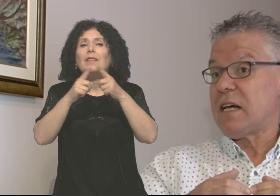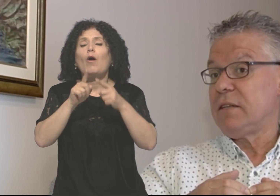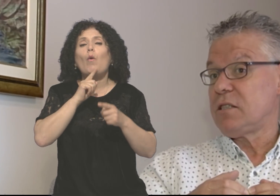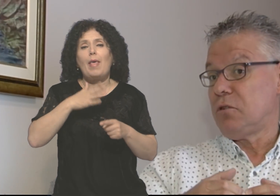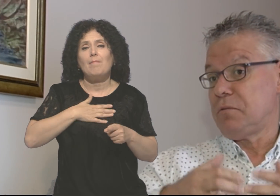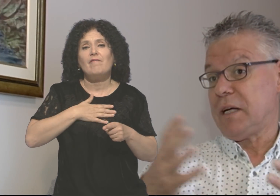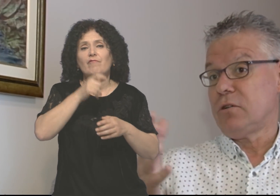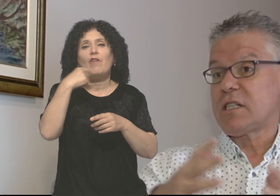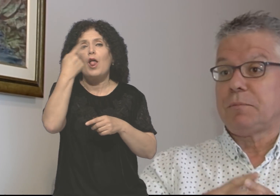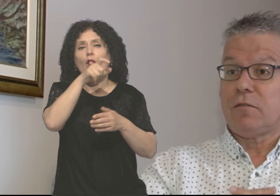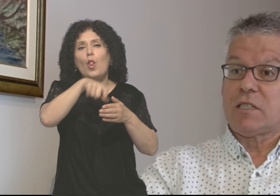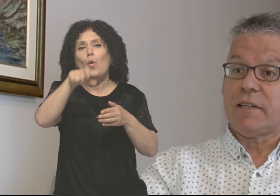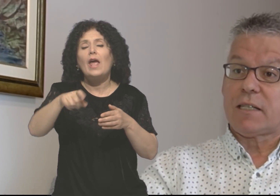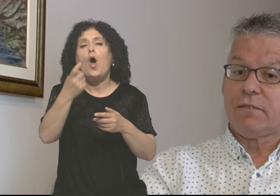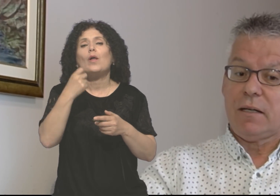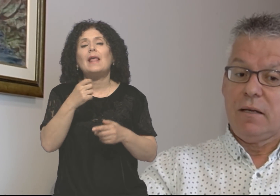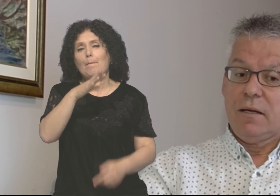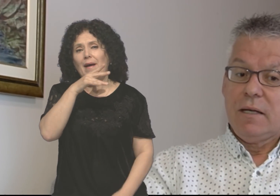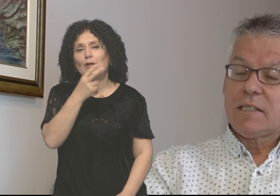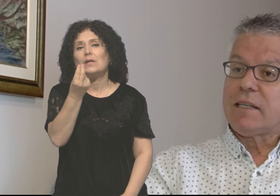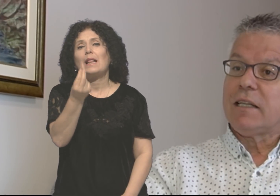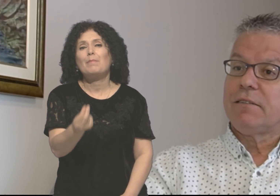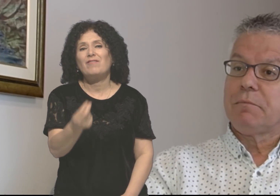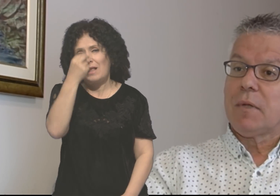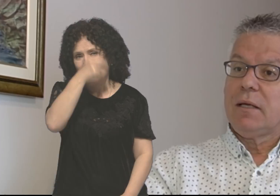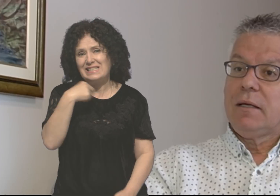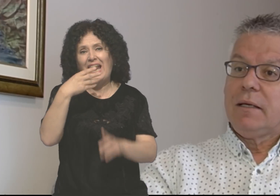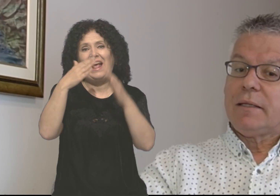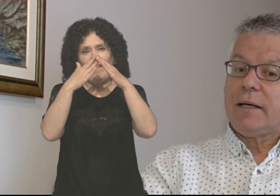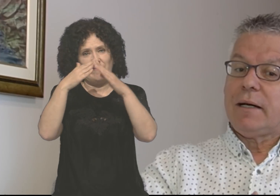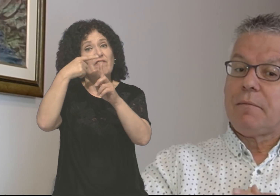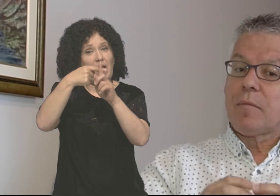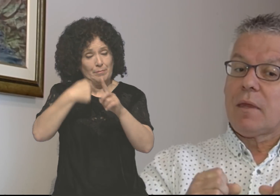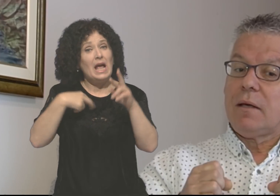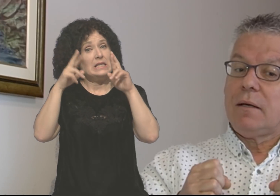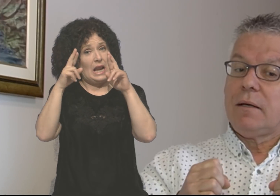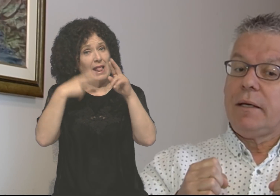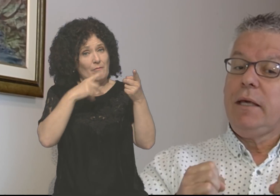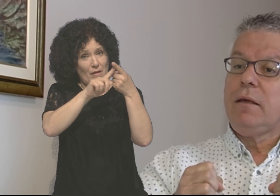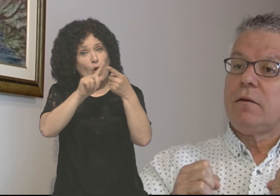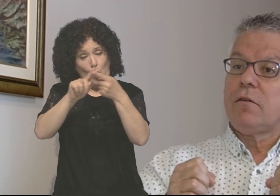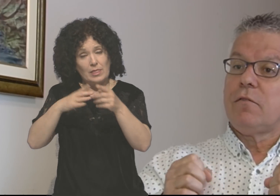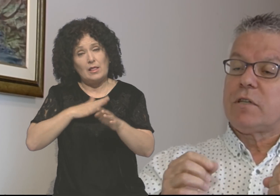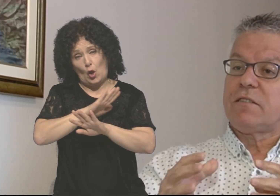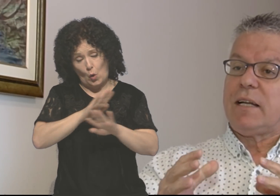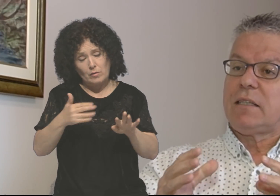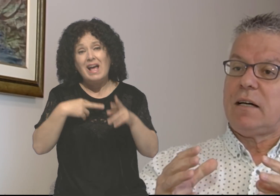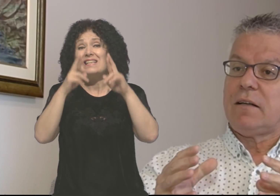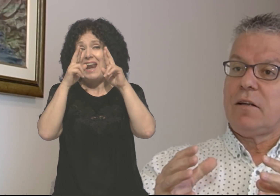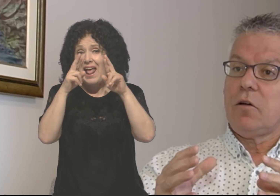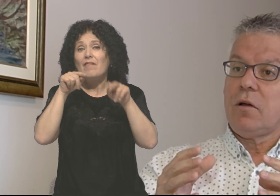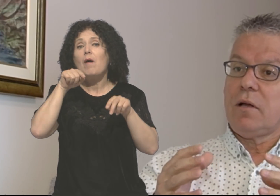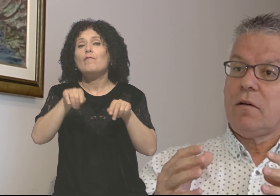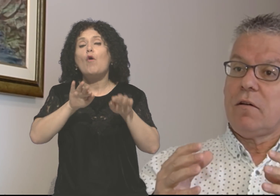луѓе представници од Македонската православна црква, се надевам дека и во